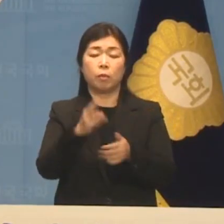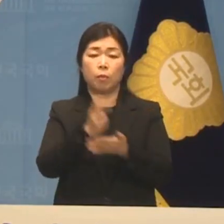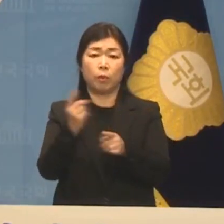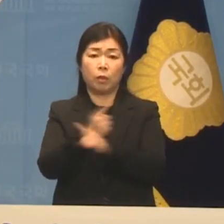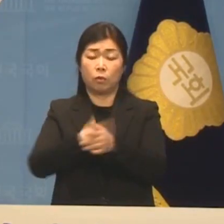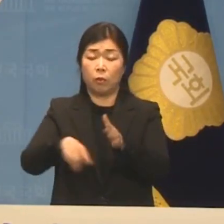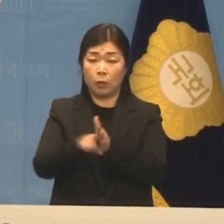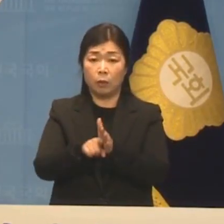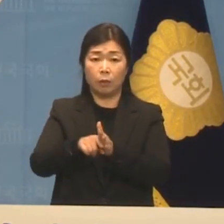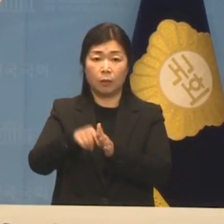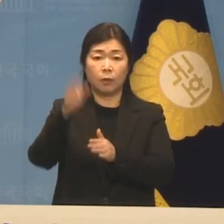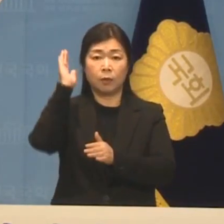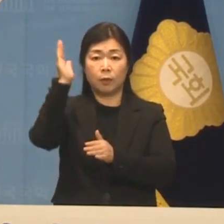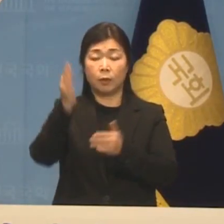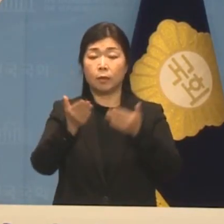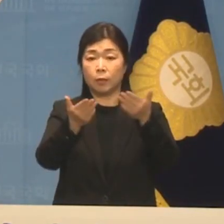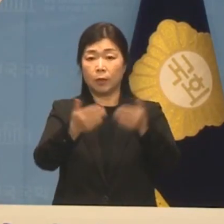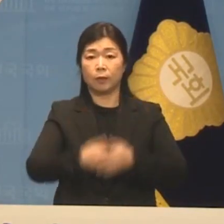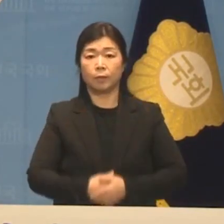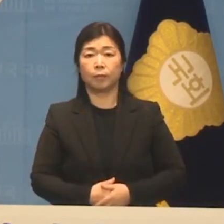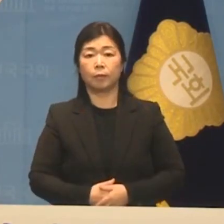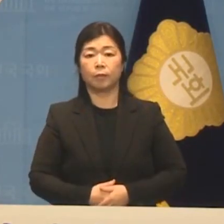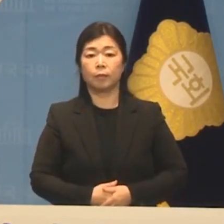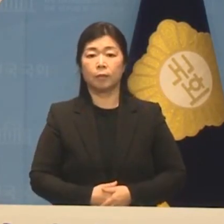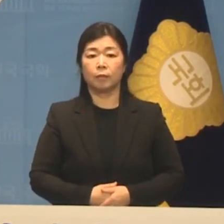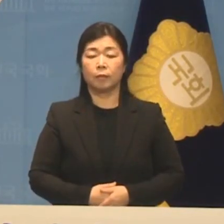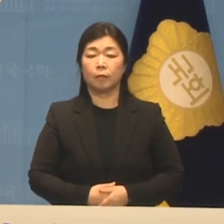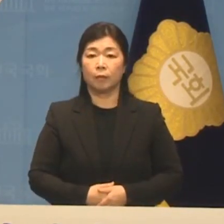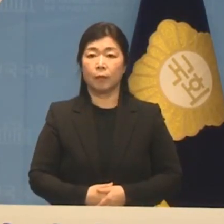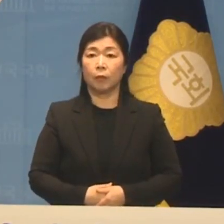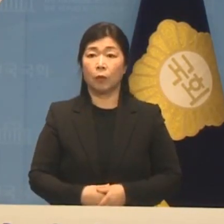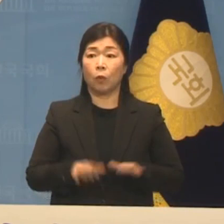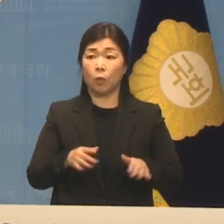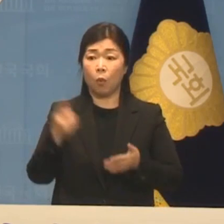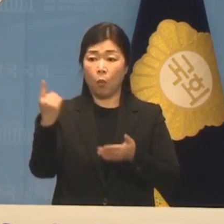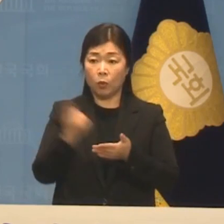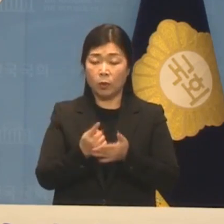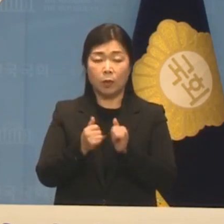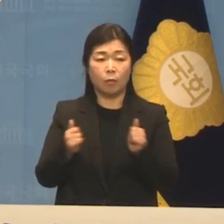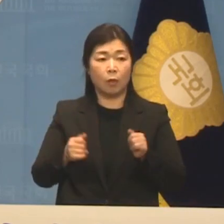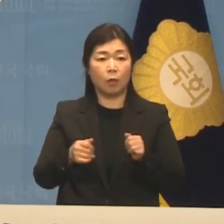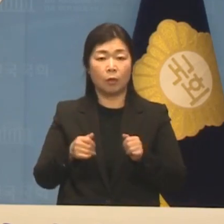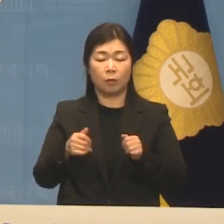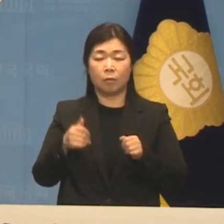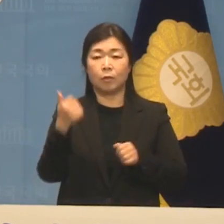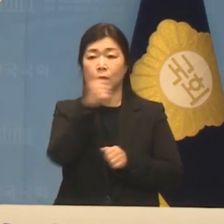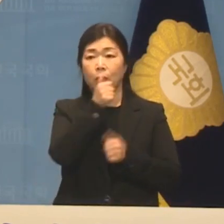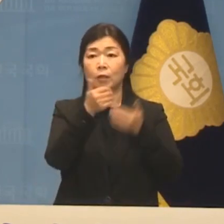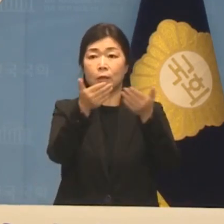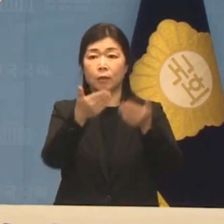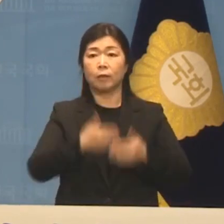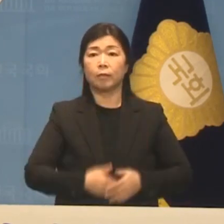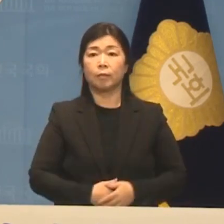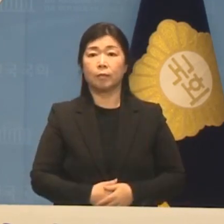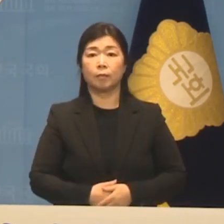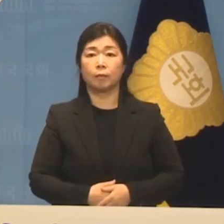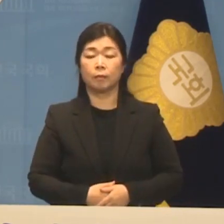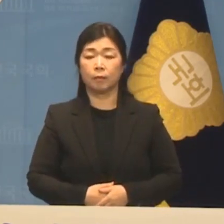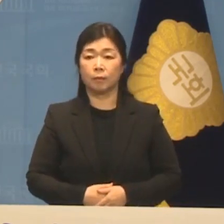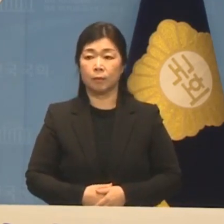기자회견문을 하기 위해서 모였는데, 오늘 오신 분들 먼저 소개를 좀 드리도록 하겠습니다.